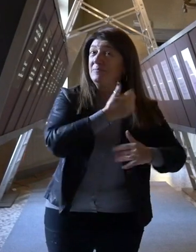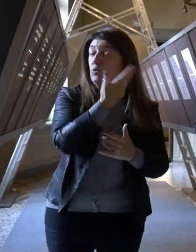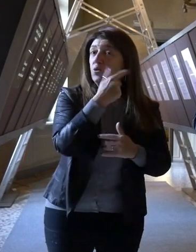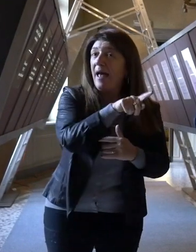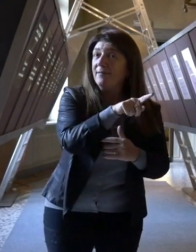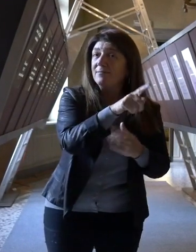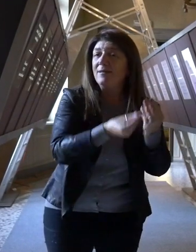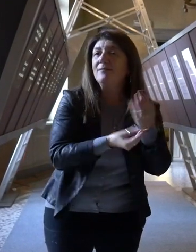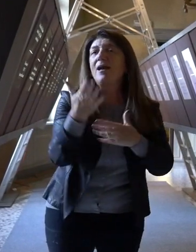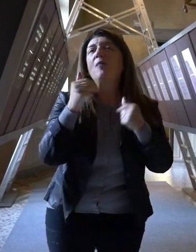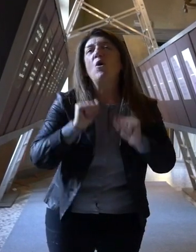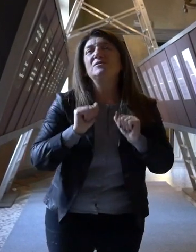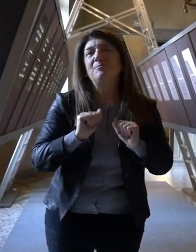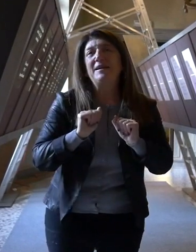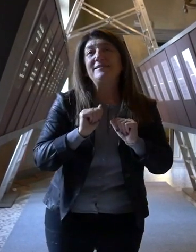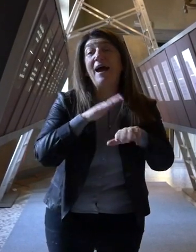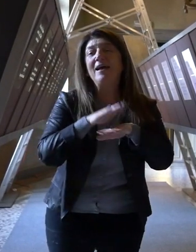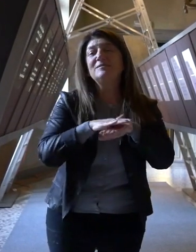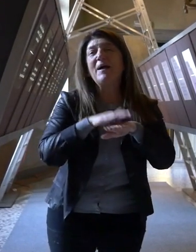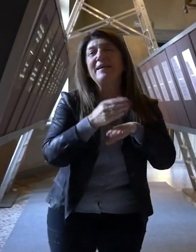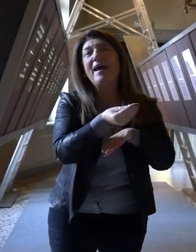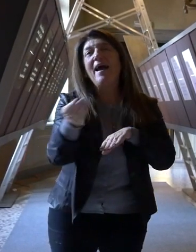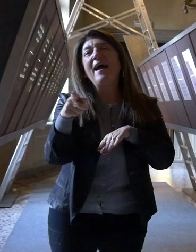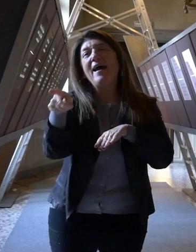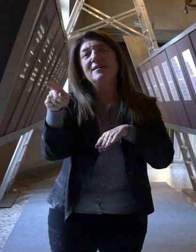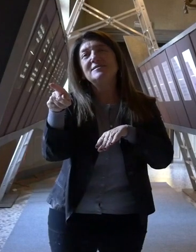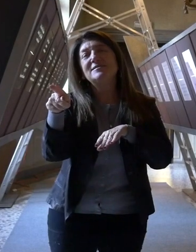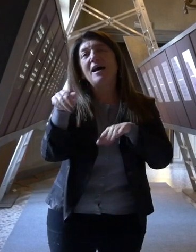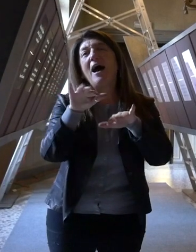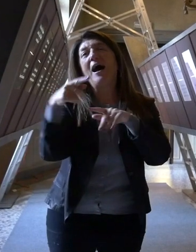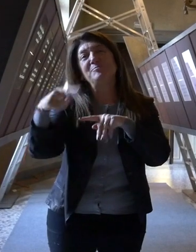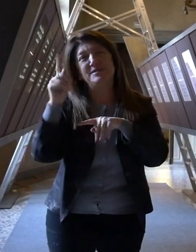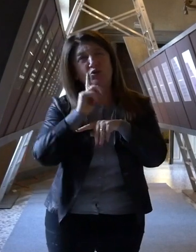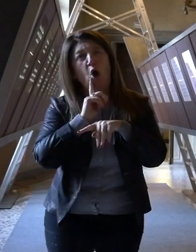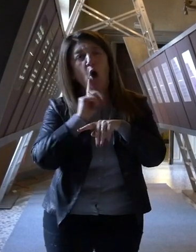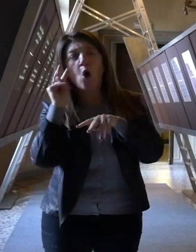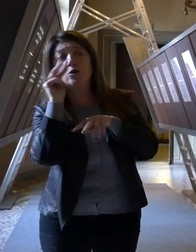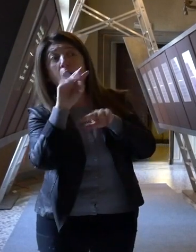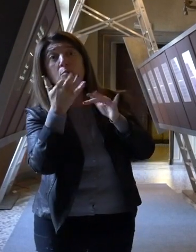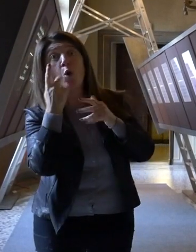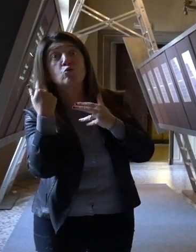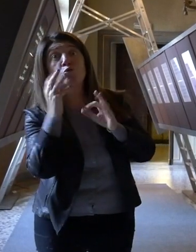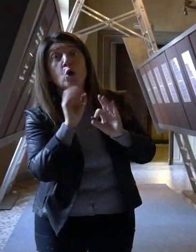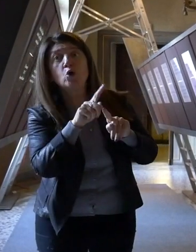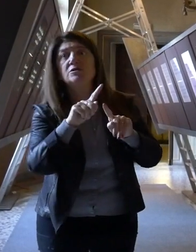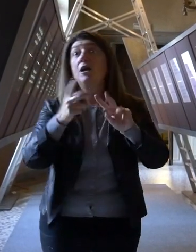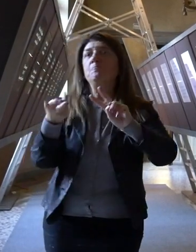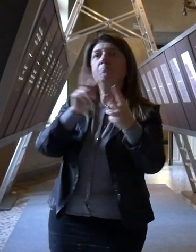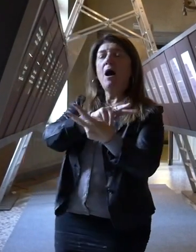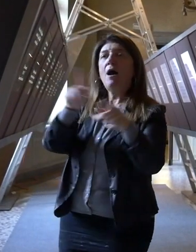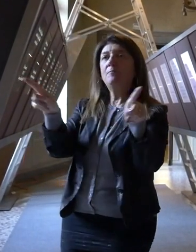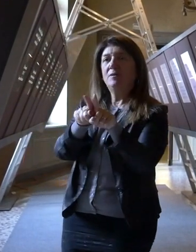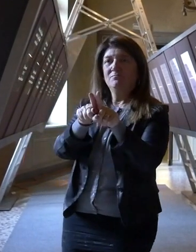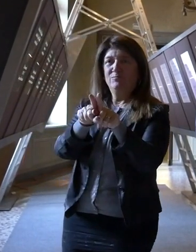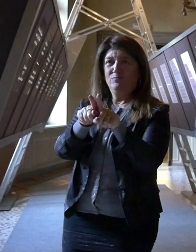insieme e di capire quali sono qual è il mondo dei ragazzi sordi e dall'altro canto facciamo